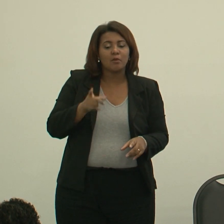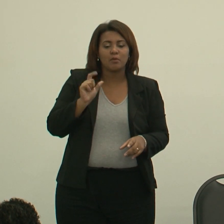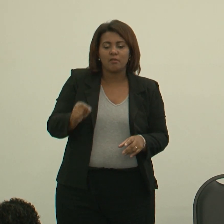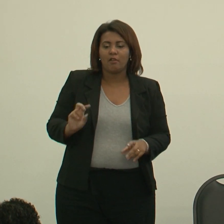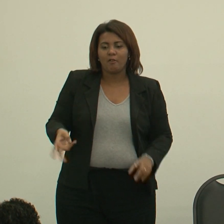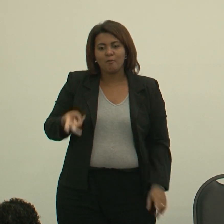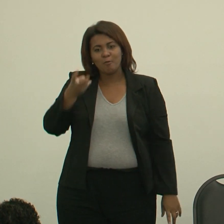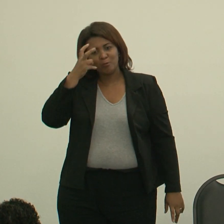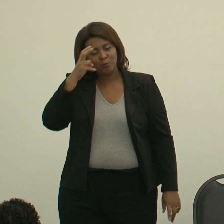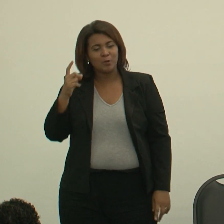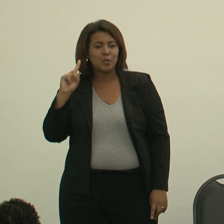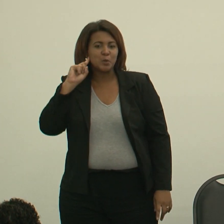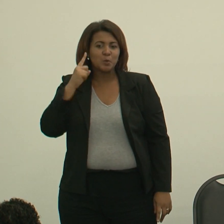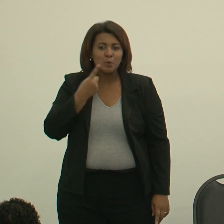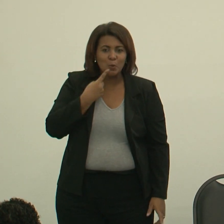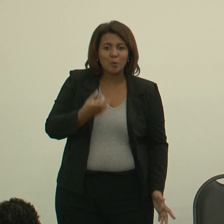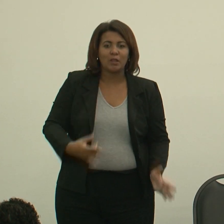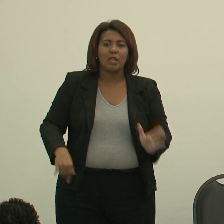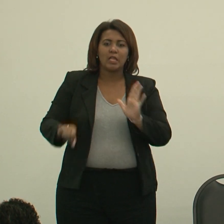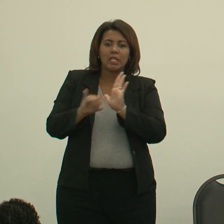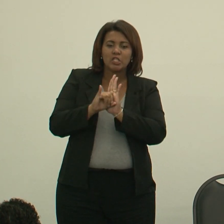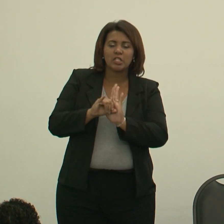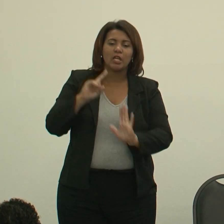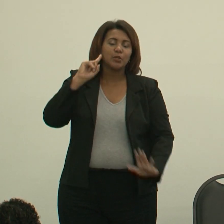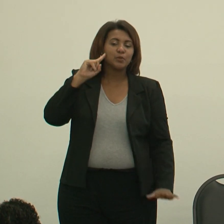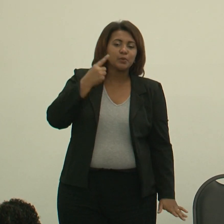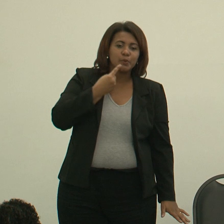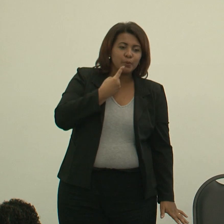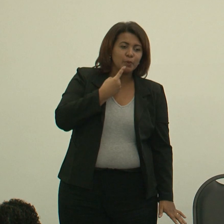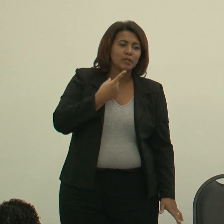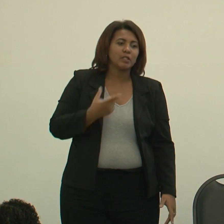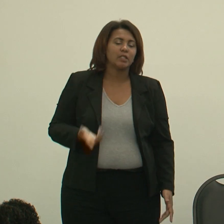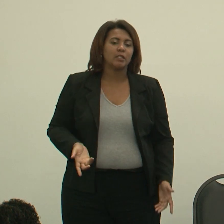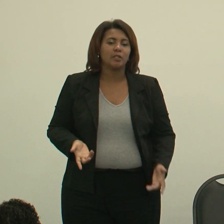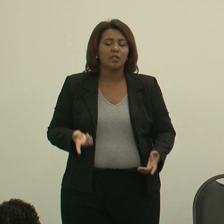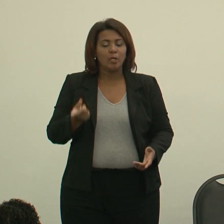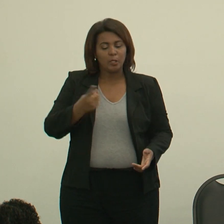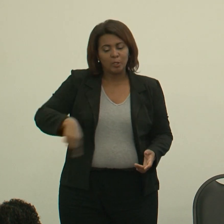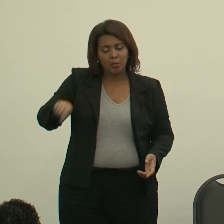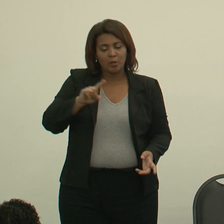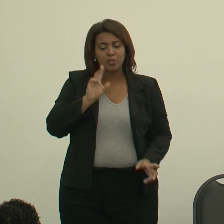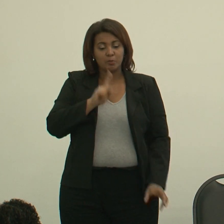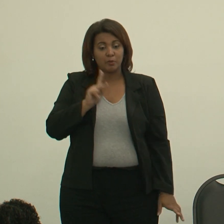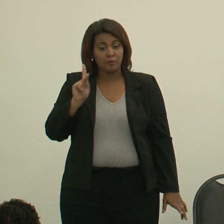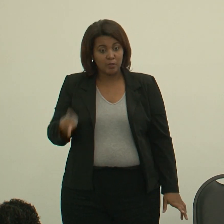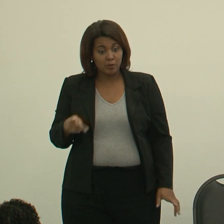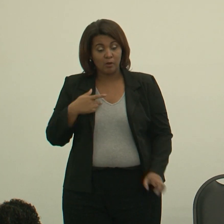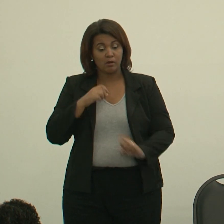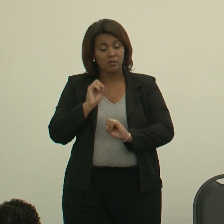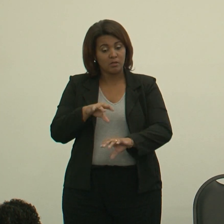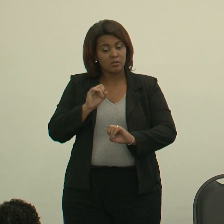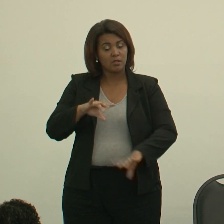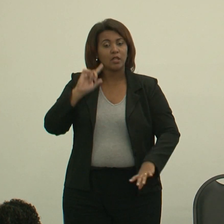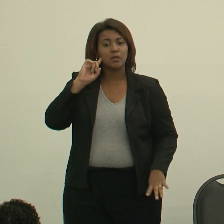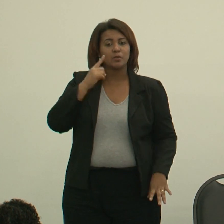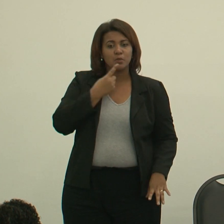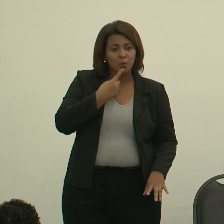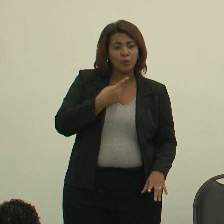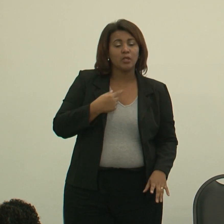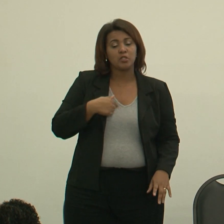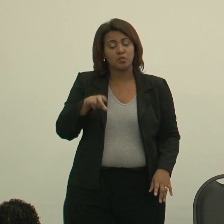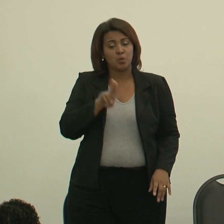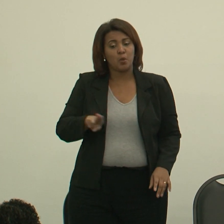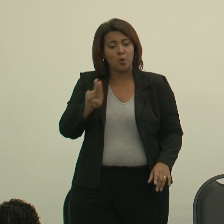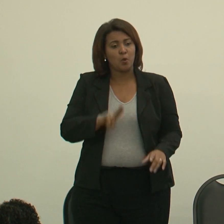cultura surda, na identidade do sujeito surdo, e nós, como professoras de surdos, costumamos usar essas